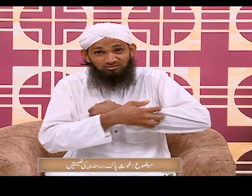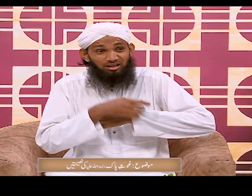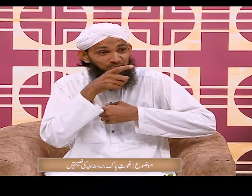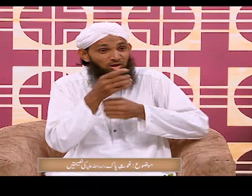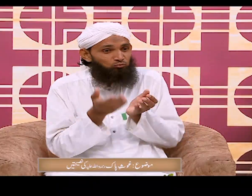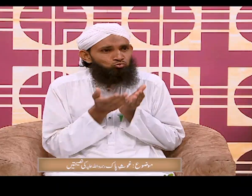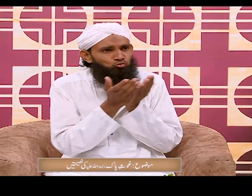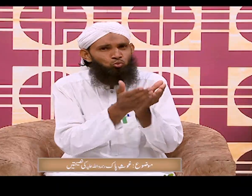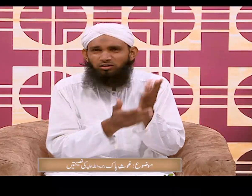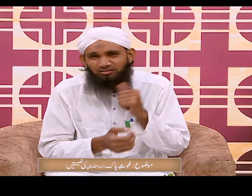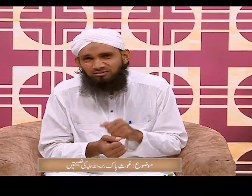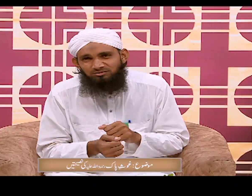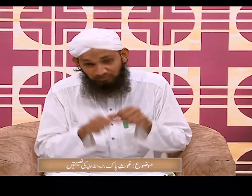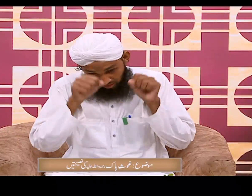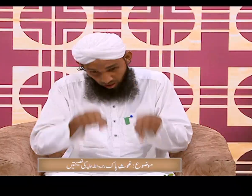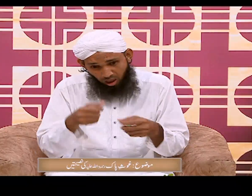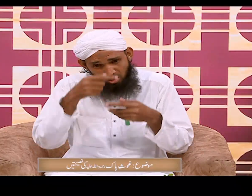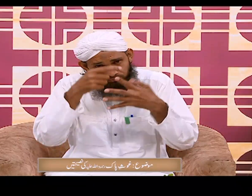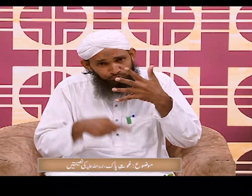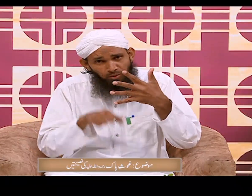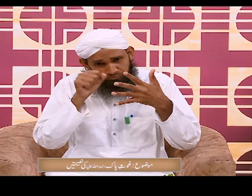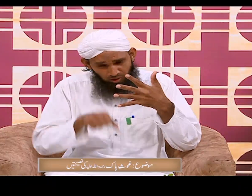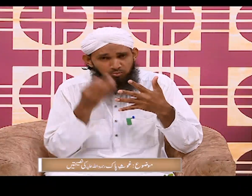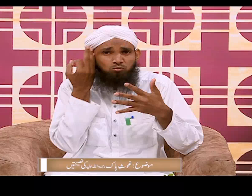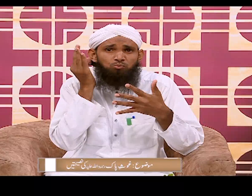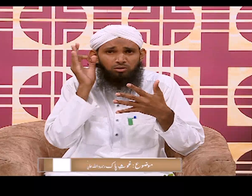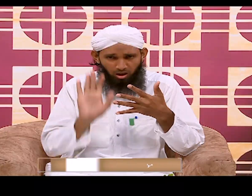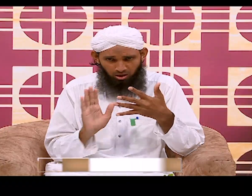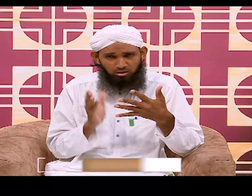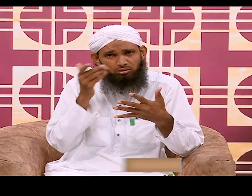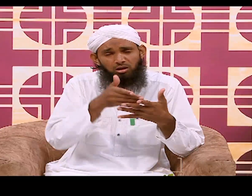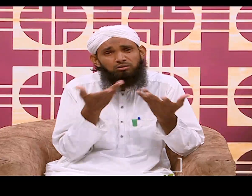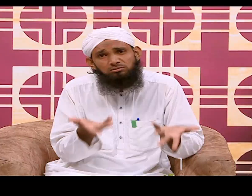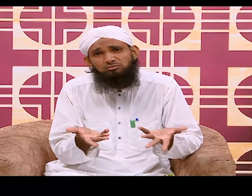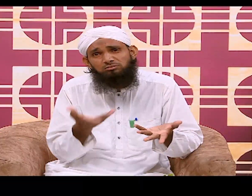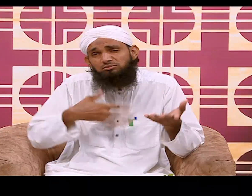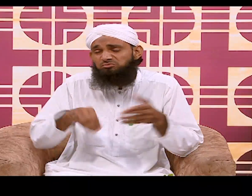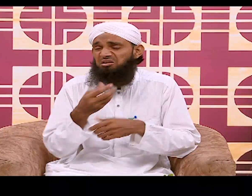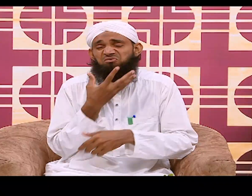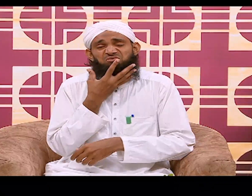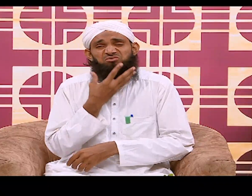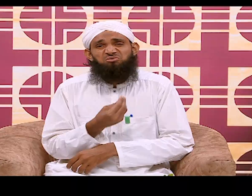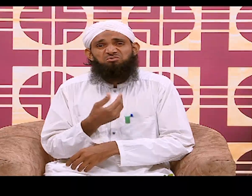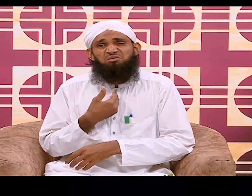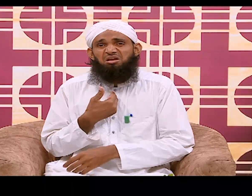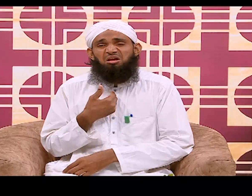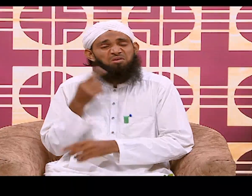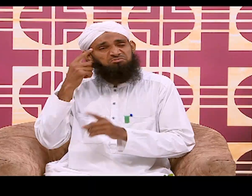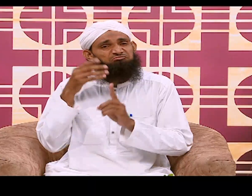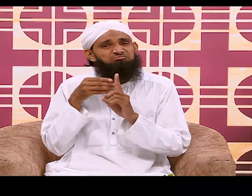بھی نہیں کر سکتے؟ کر سکتے ہیں، یقیناً کر سکتے ہیں، مگر افسوس ہم ایسا